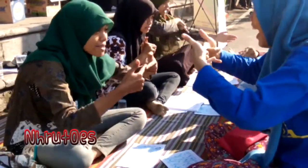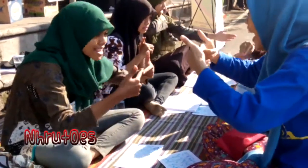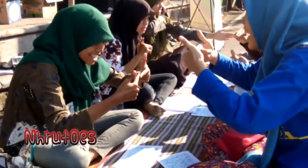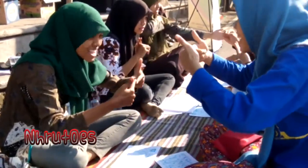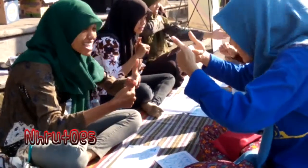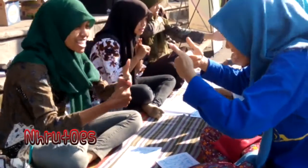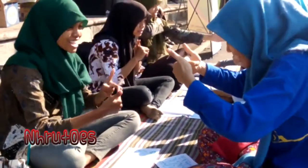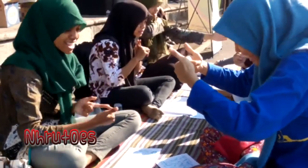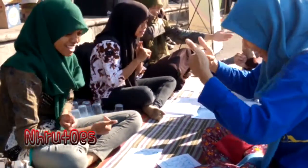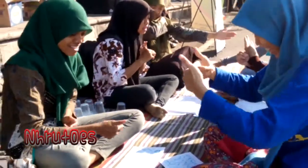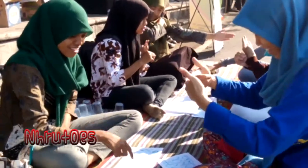untuk